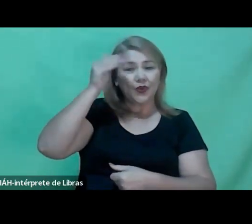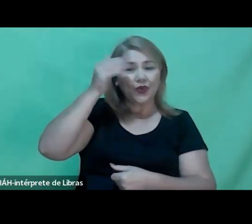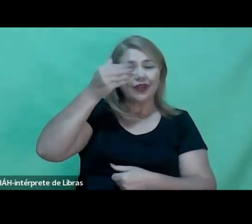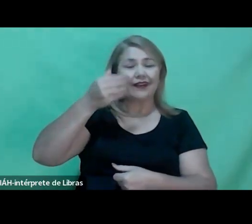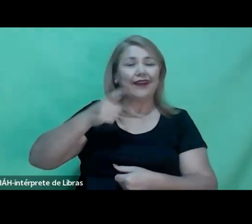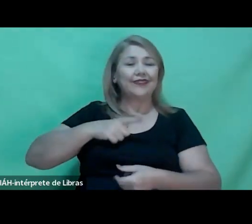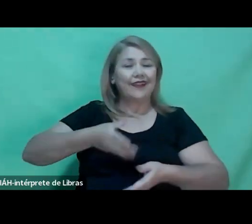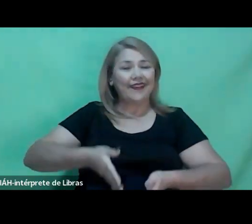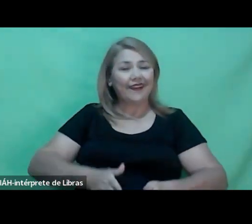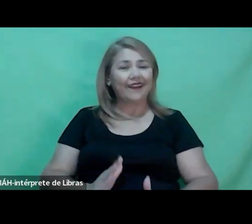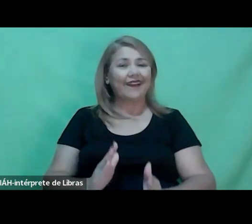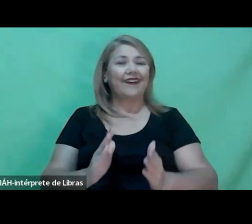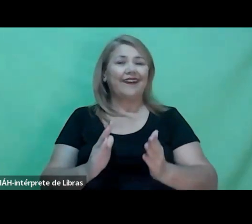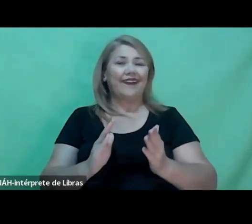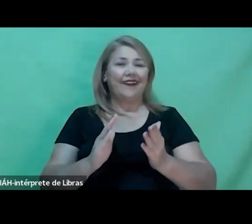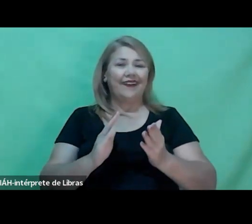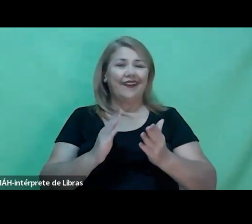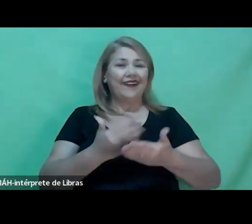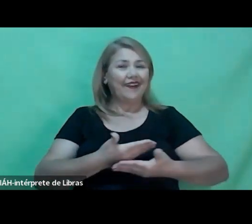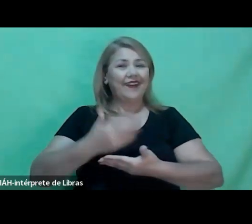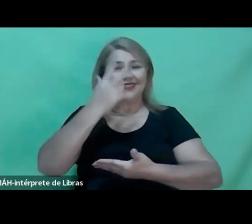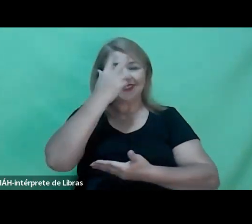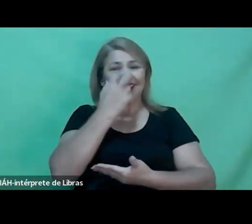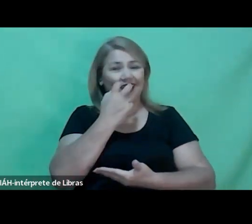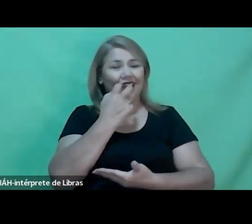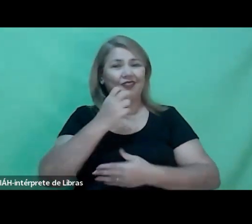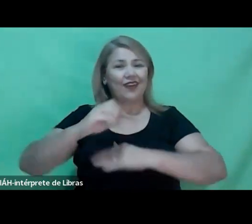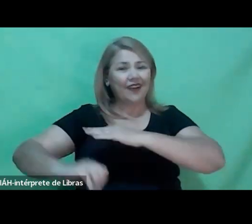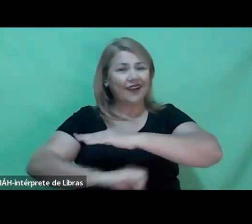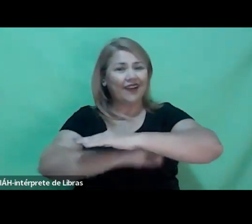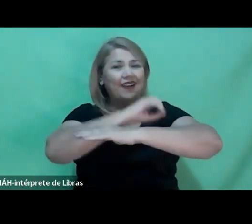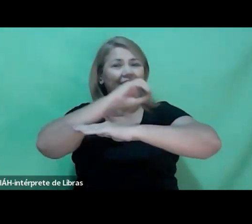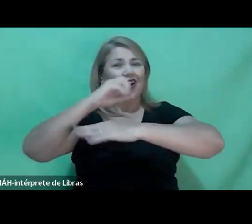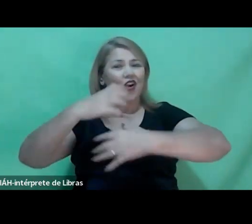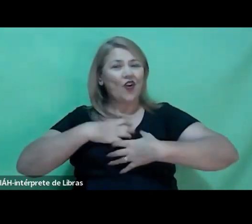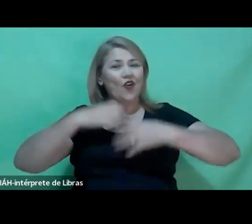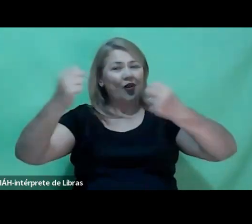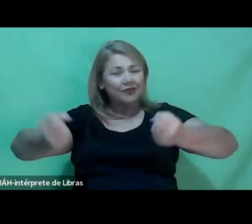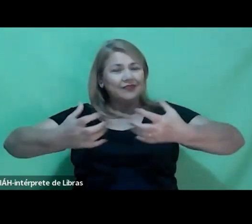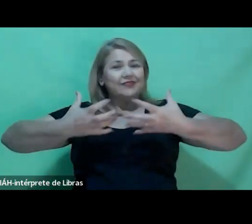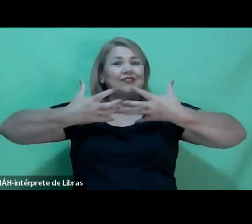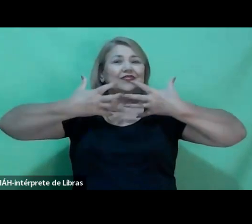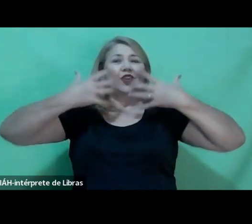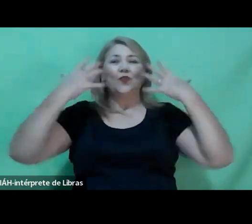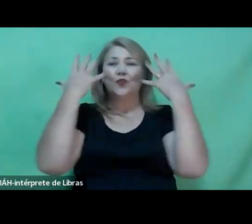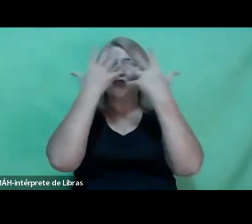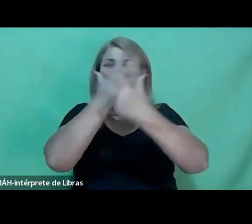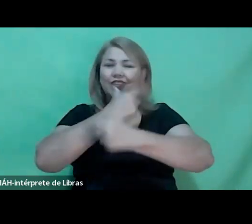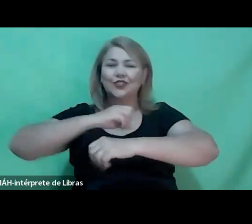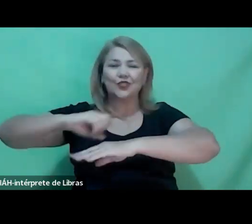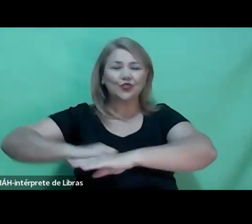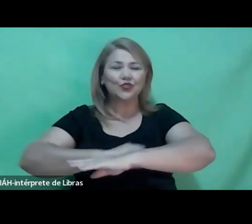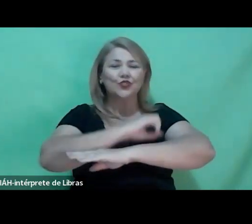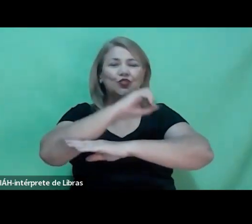nuevo día y mi cuerpo entero siente la belleza de ese ese Sol eh De verdad que es una